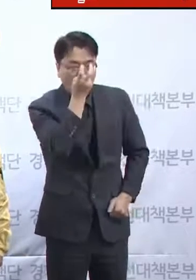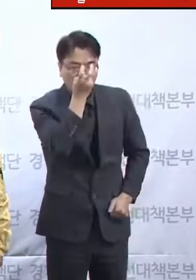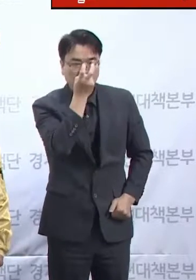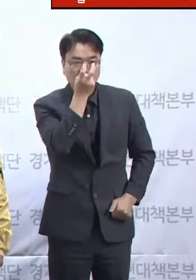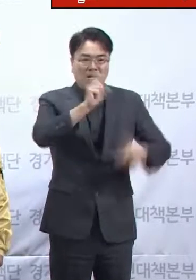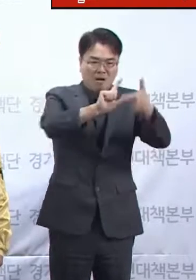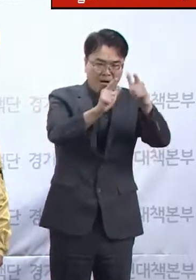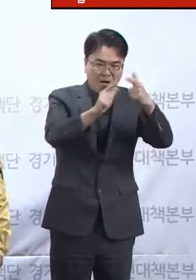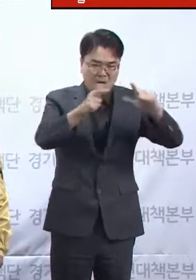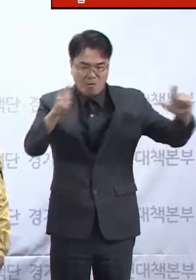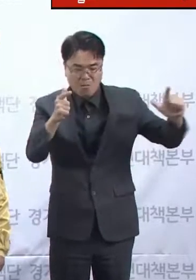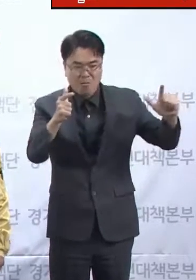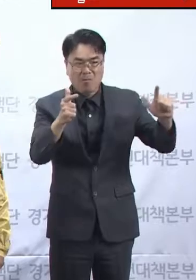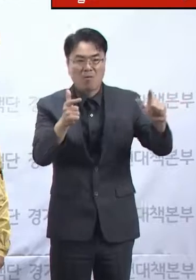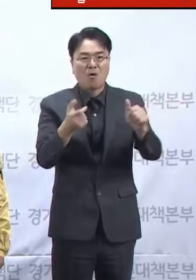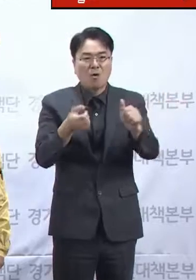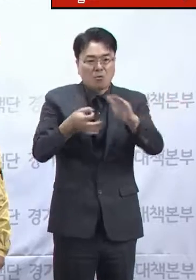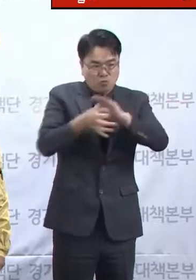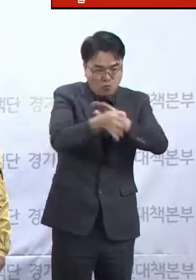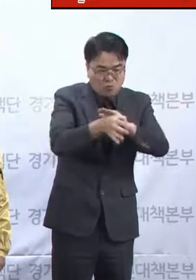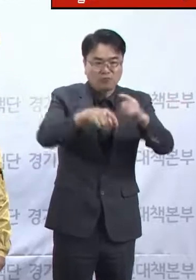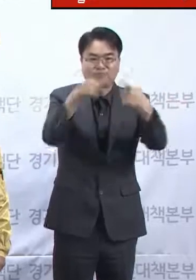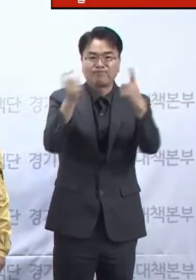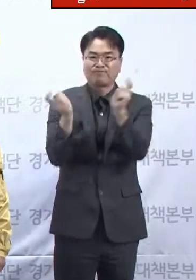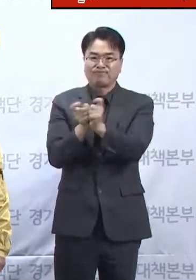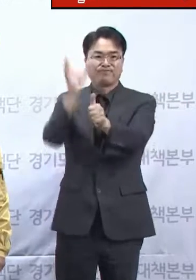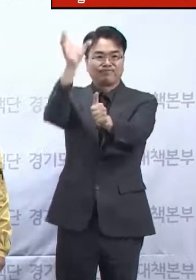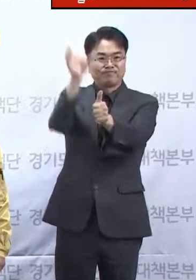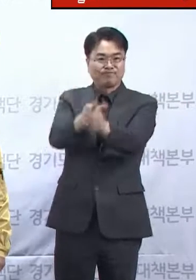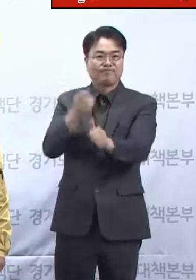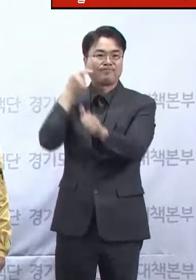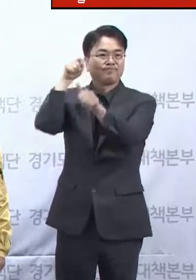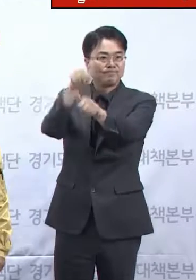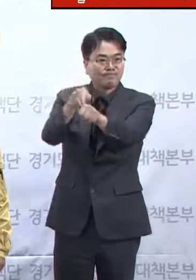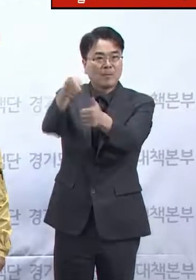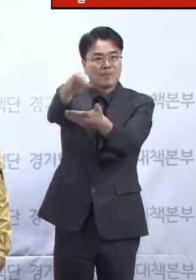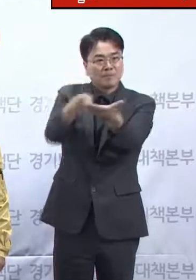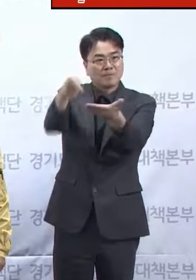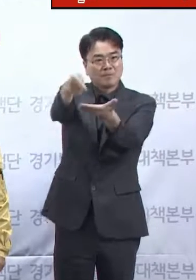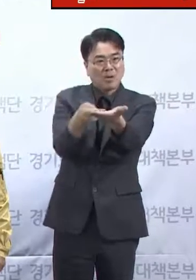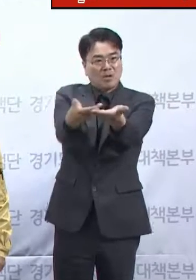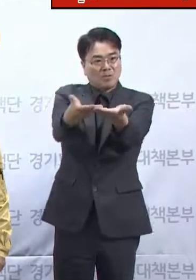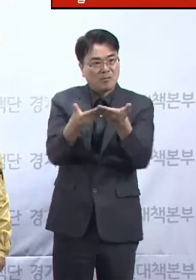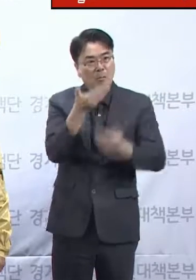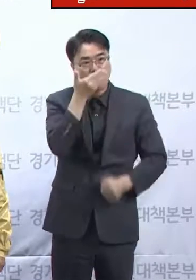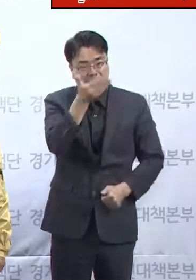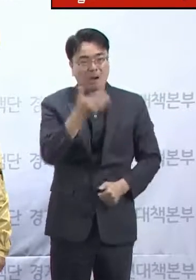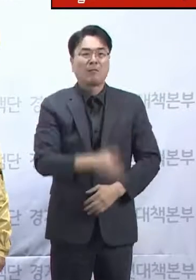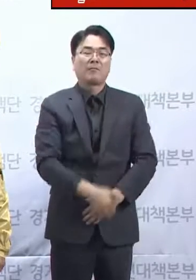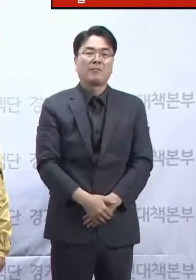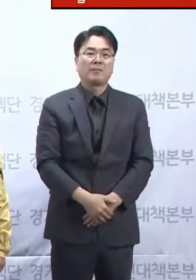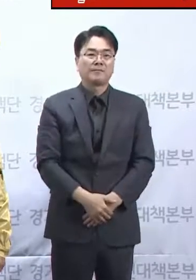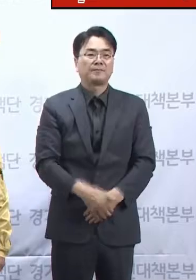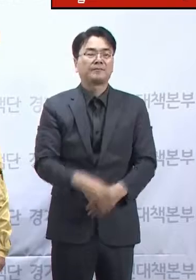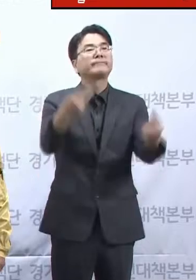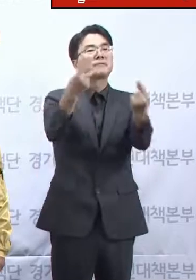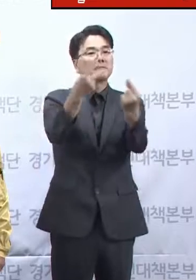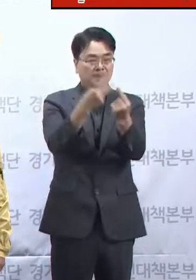등 모든 방역 비용이 구상 청구될 수 있다는 점을 말씀드립니다. 두 번째 추가